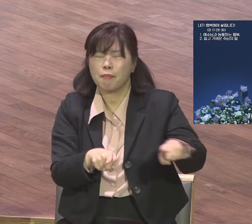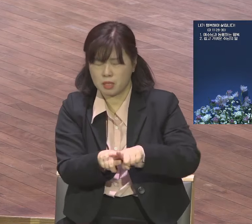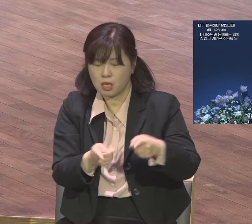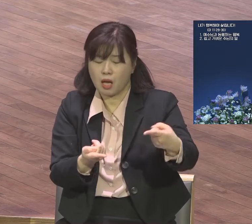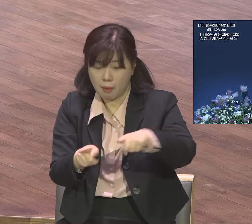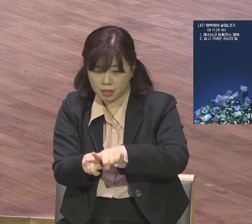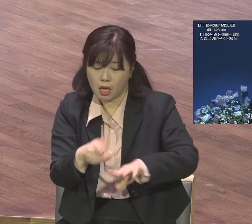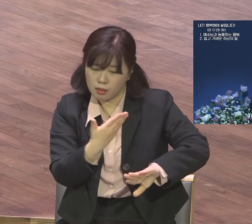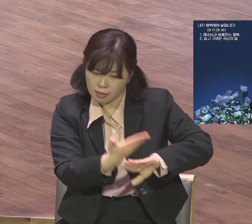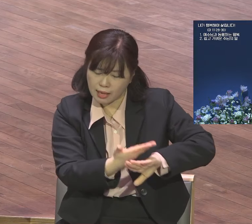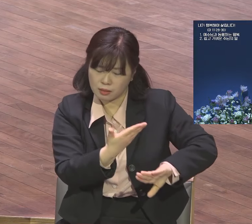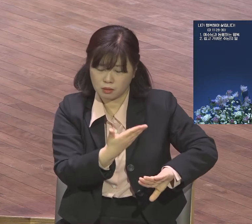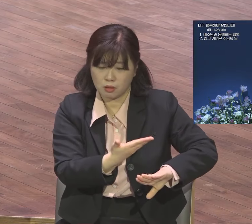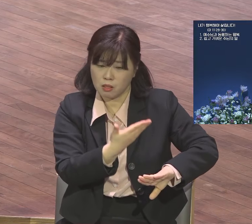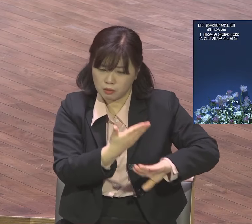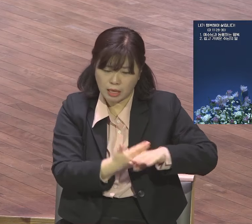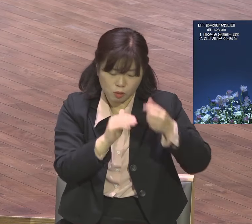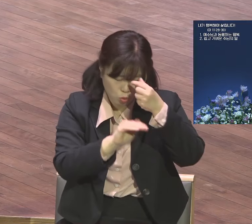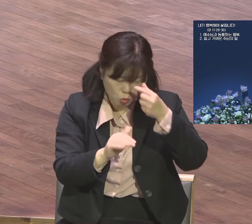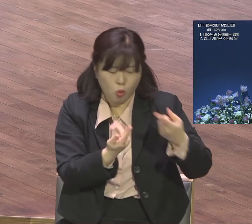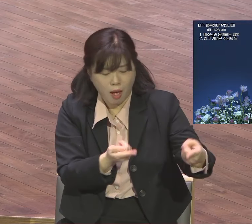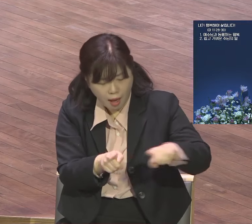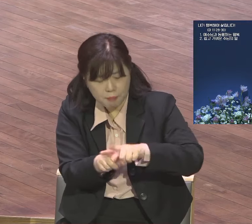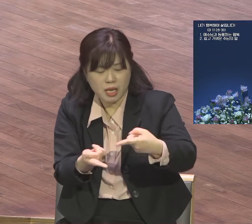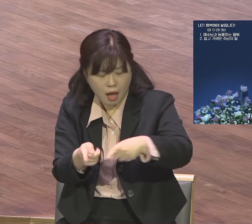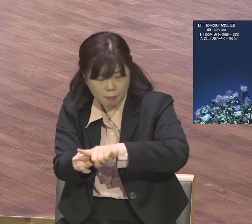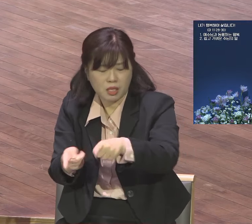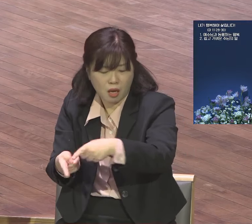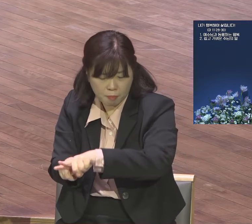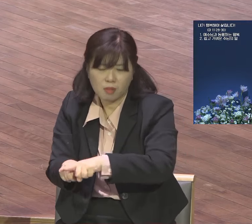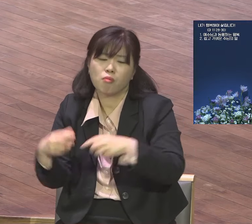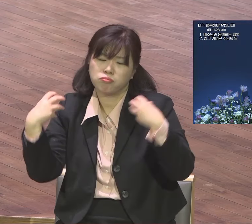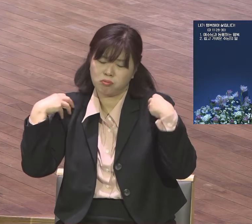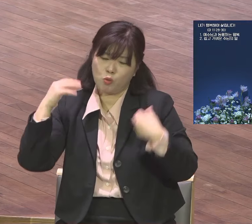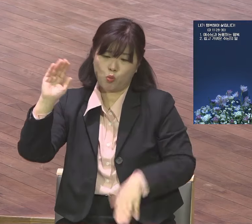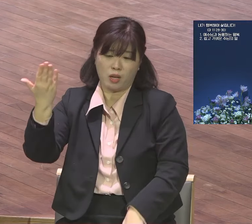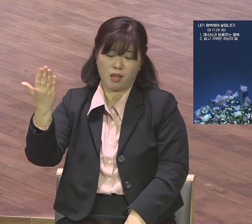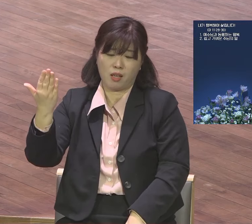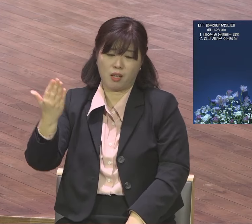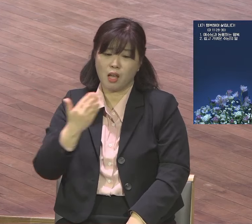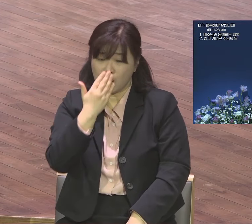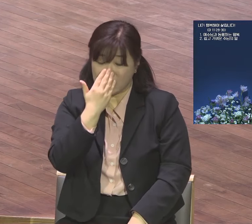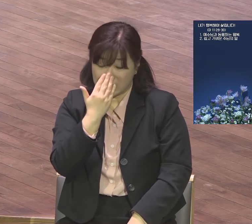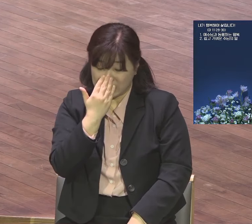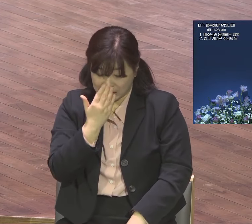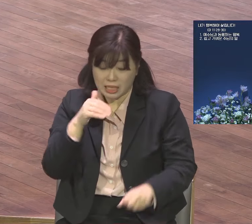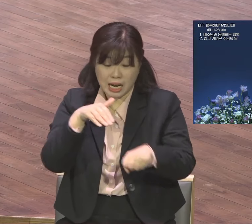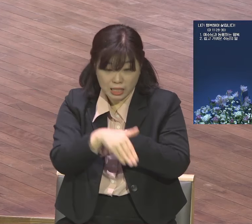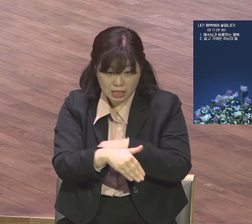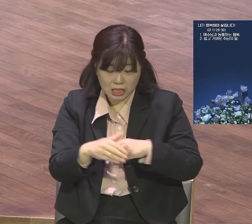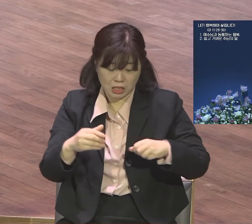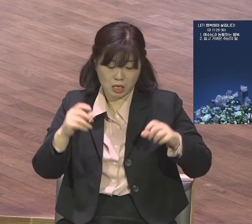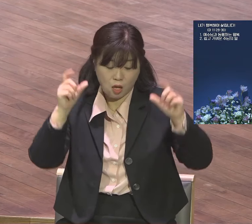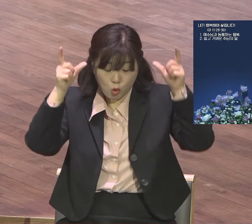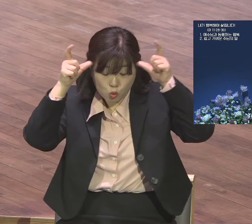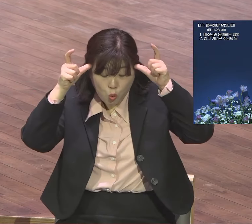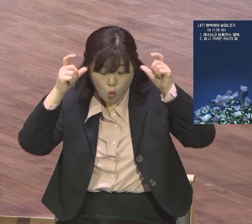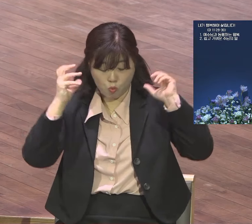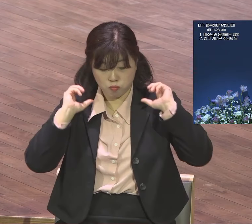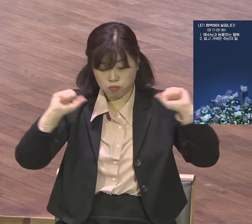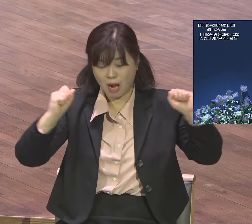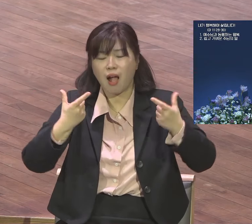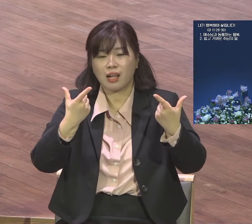가볍습니다. 옆에 계신 동역자분들과 함께 지는 멍에는 어렵지 않습니다. 스타트만